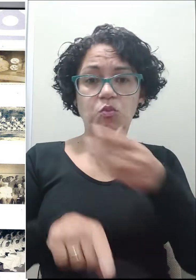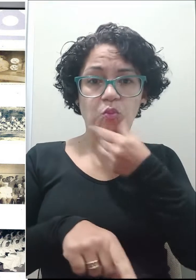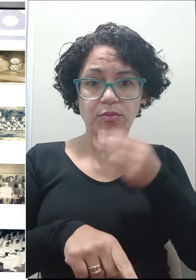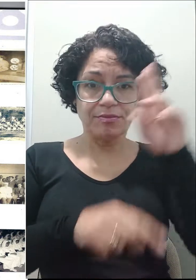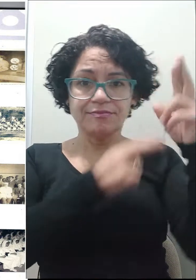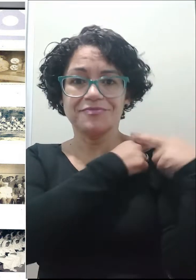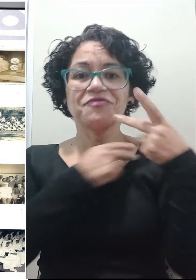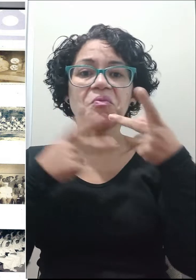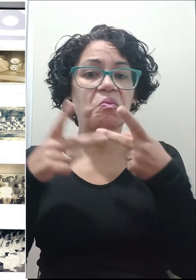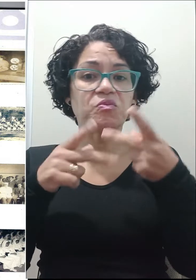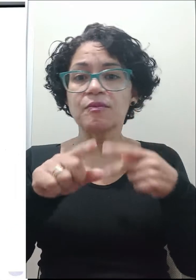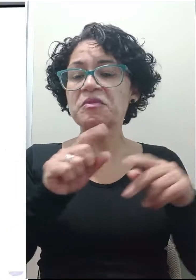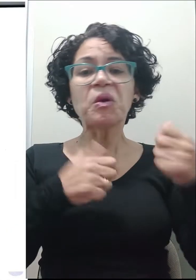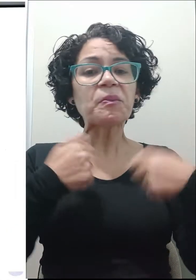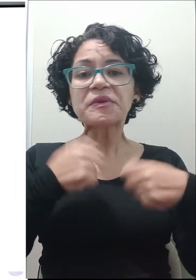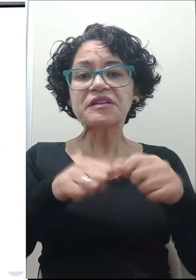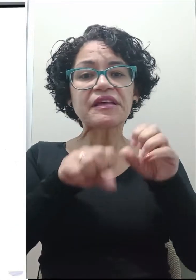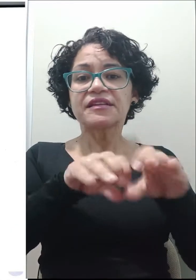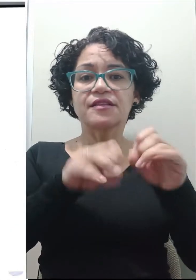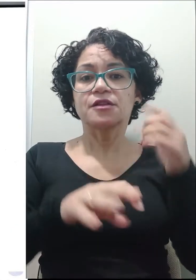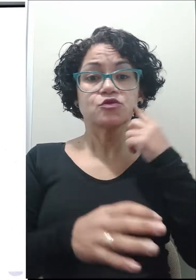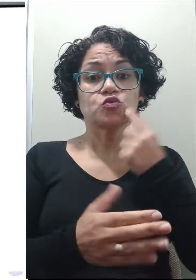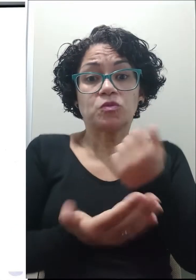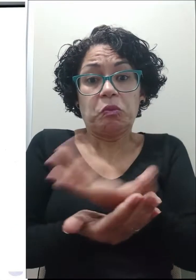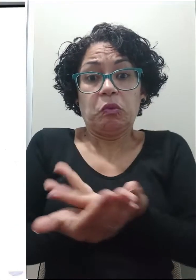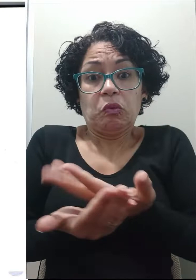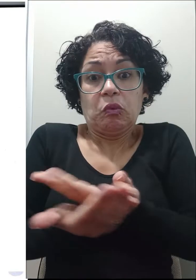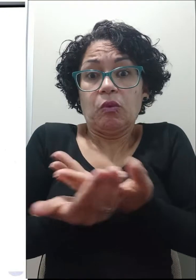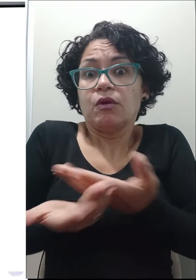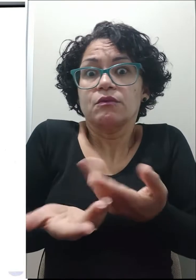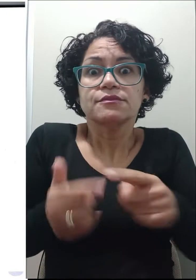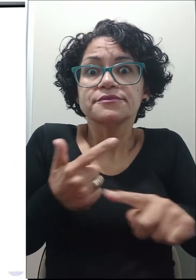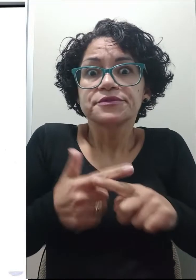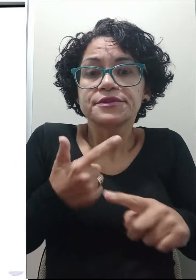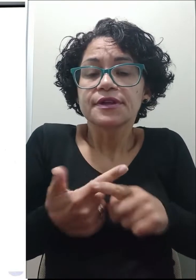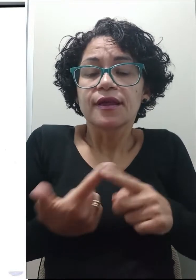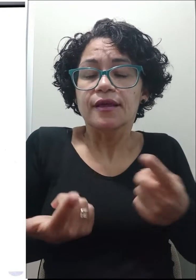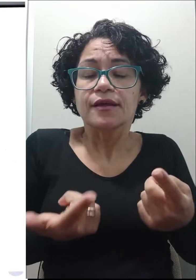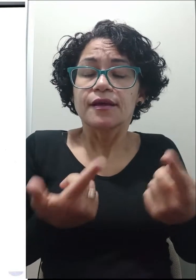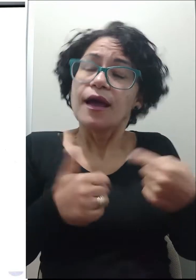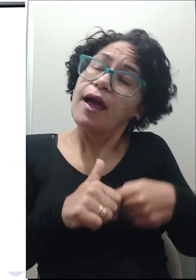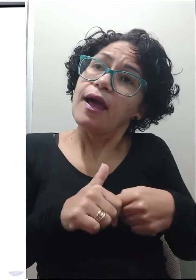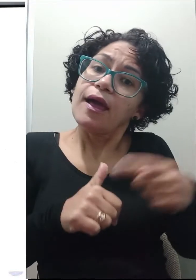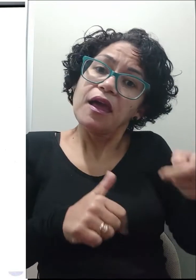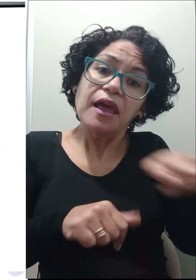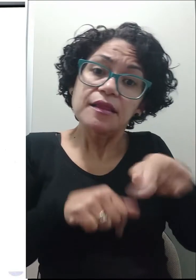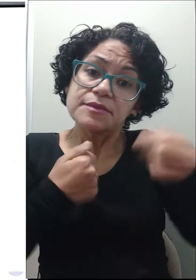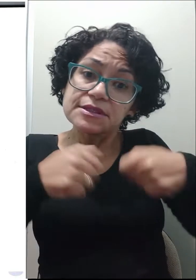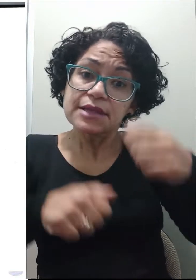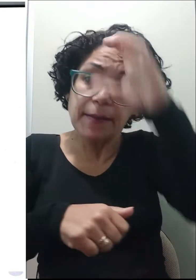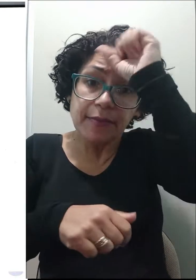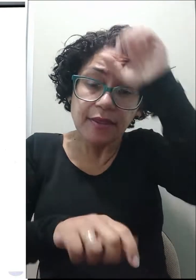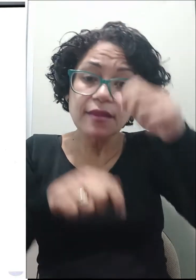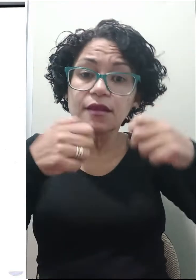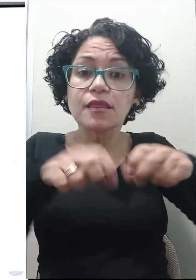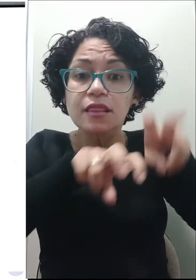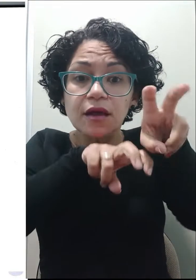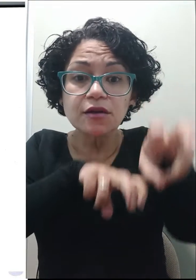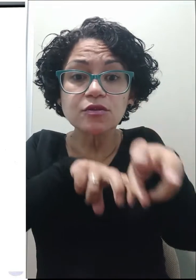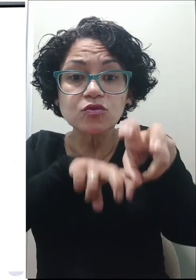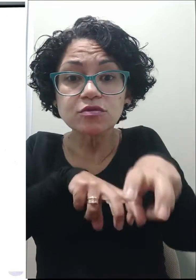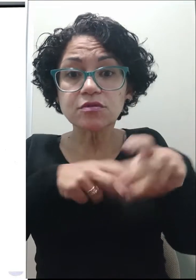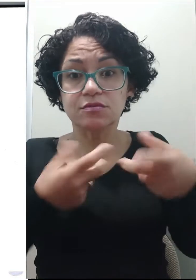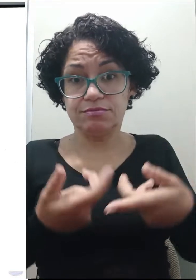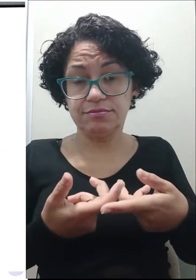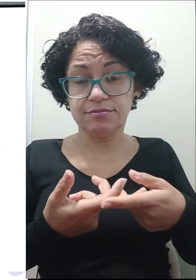de letras, mas sim pessoas habilitadas para manter relações sociais, impedindo assim